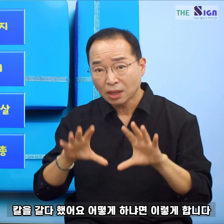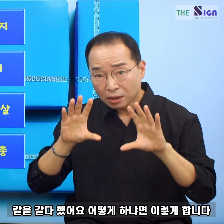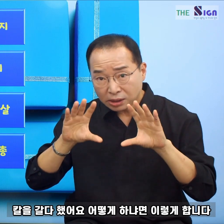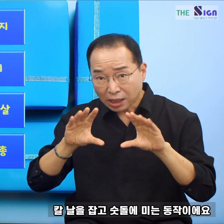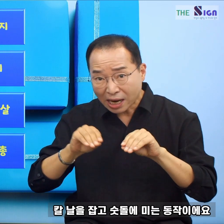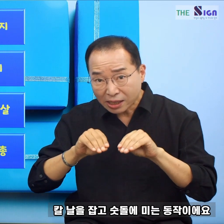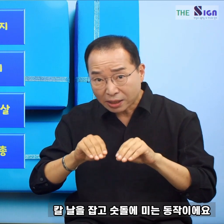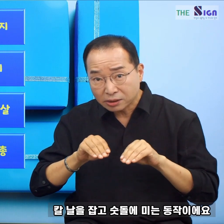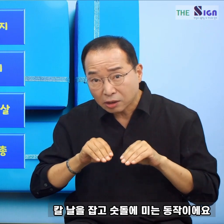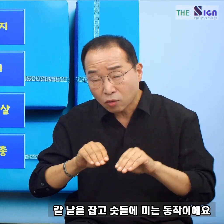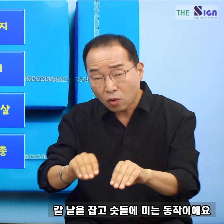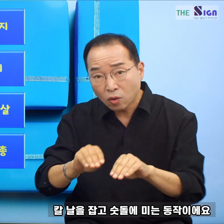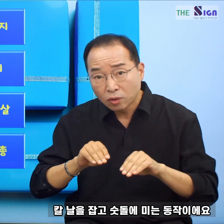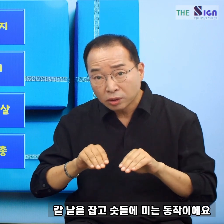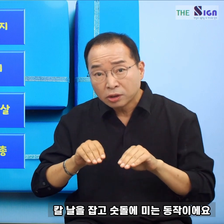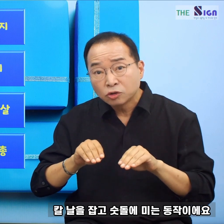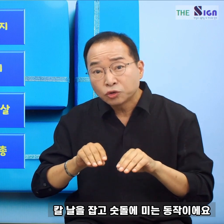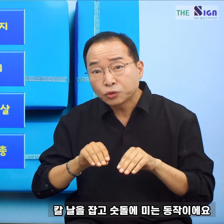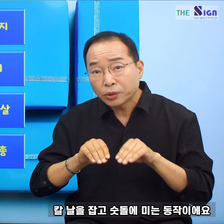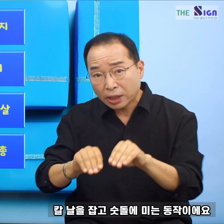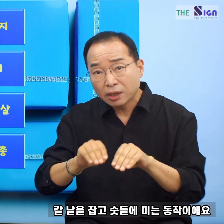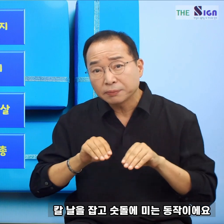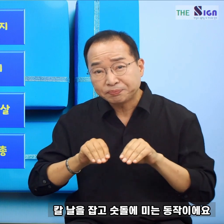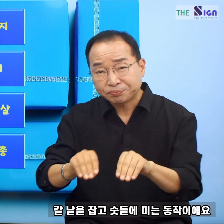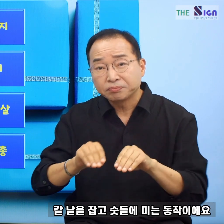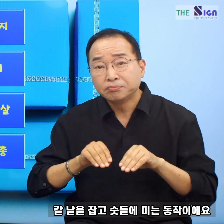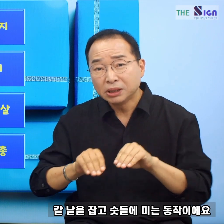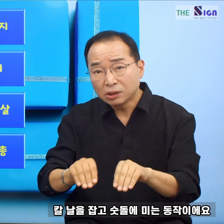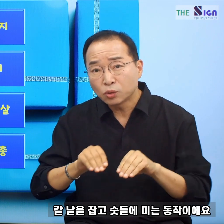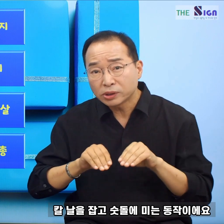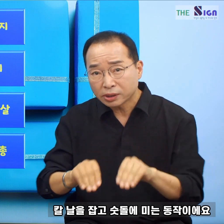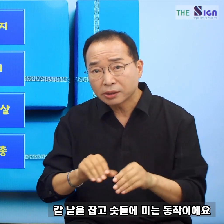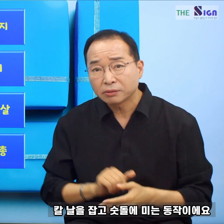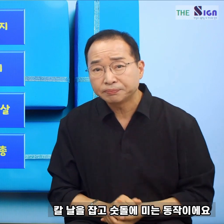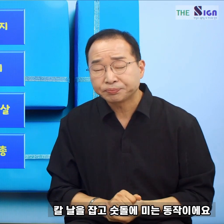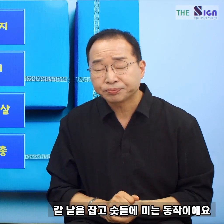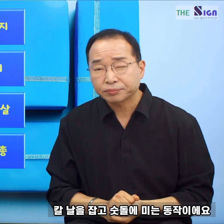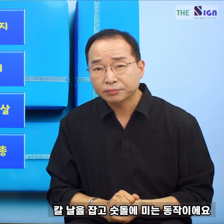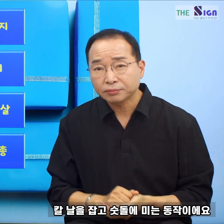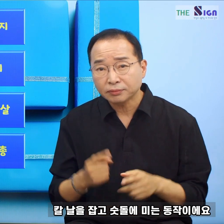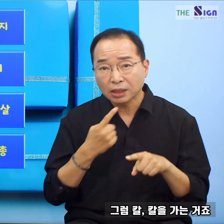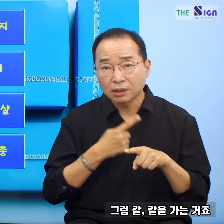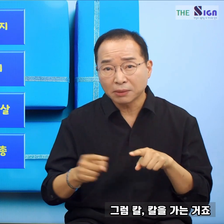자, 칼날을 잡고 숫돌에 미는 동작이에요. 그럼